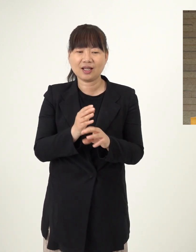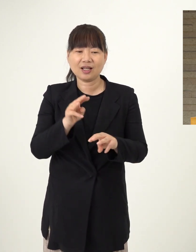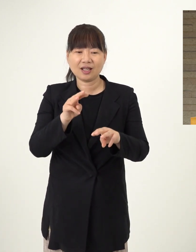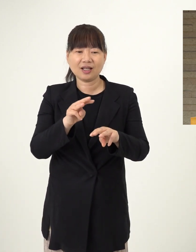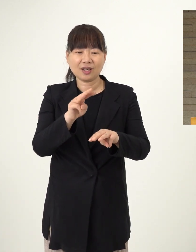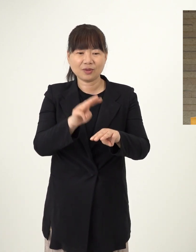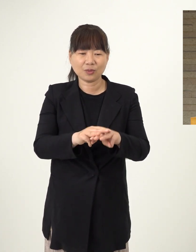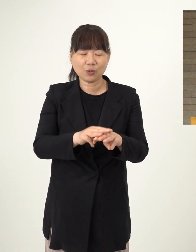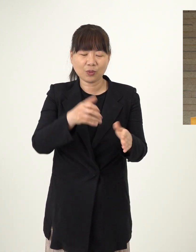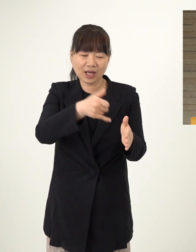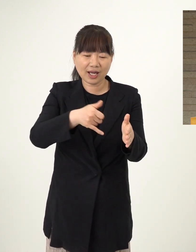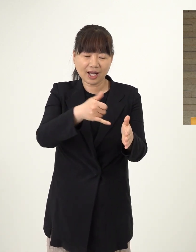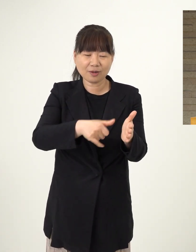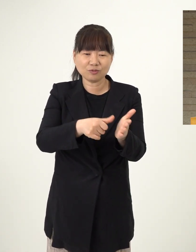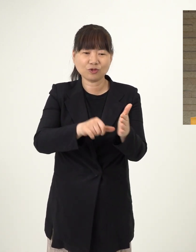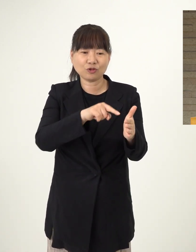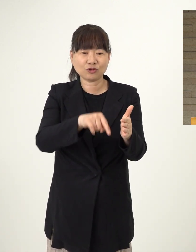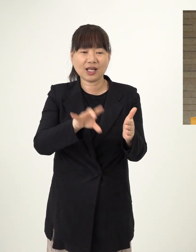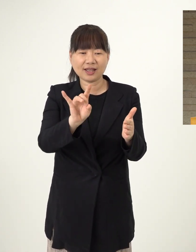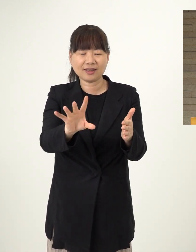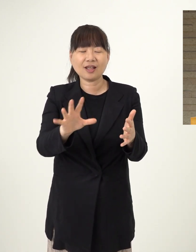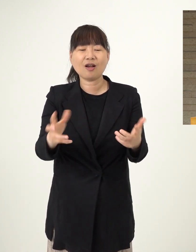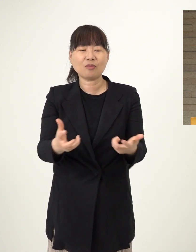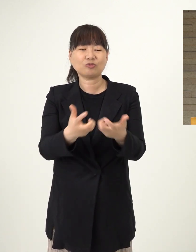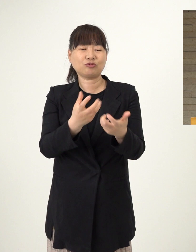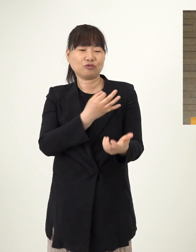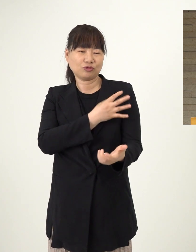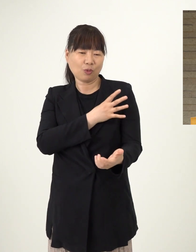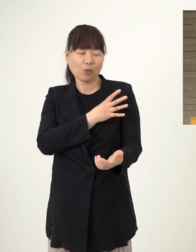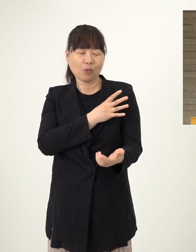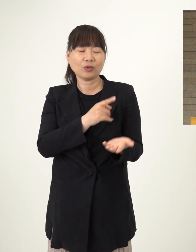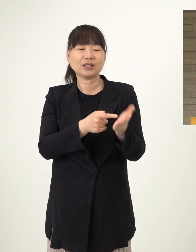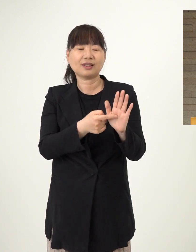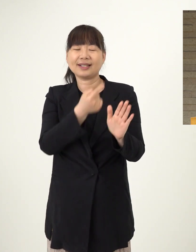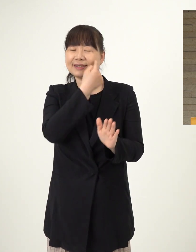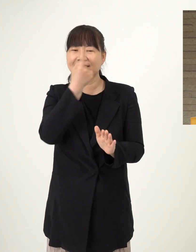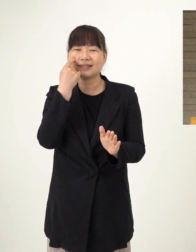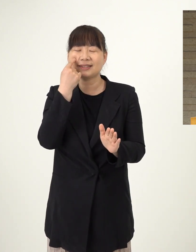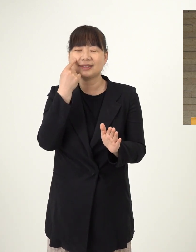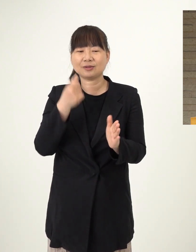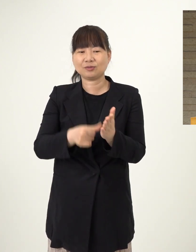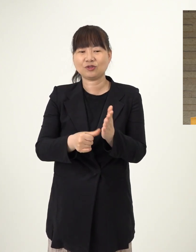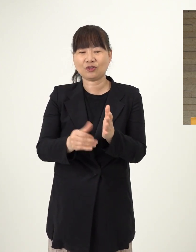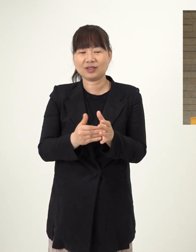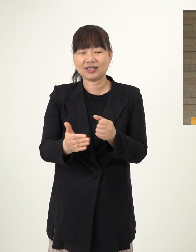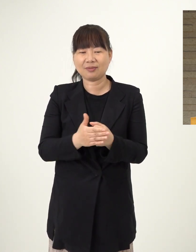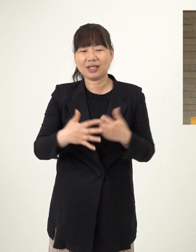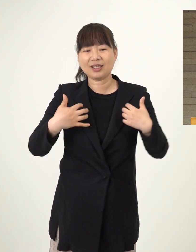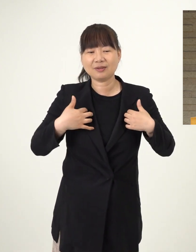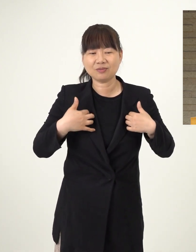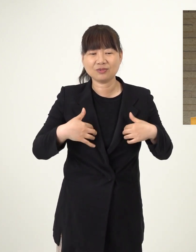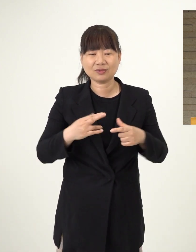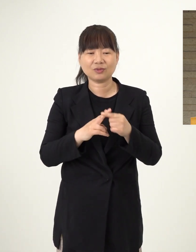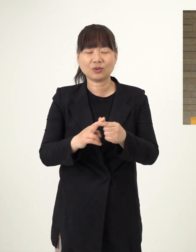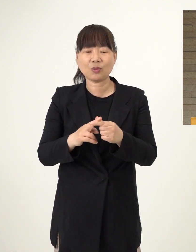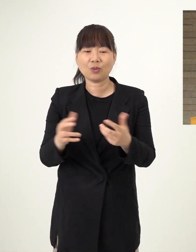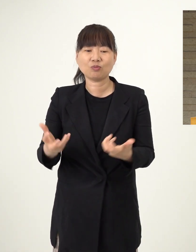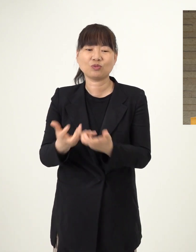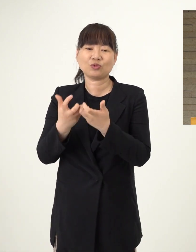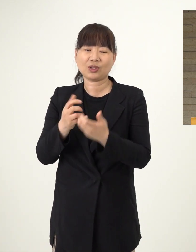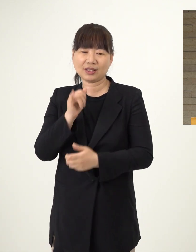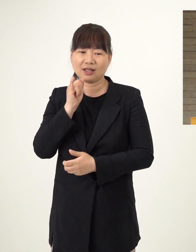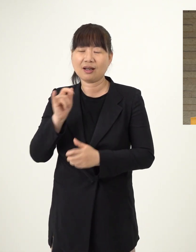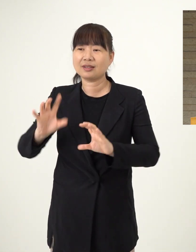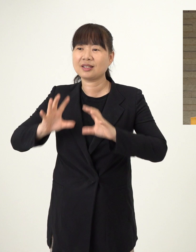중에 하나인데 풍요, 부요를 상징해요. 그러니까 기쁨과 풍요입니다. 그러니까 그